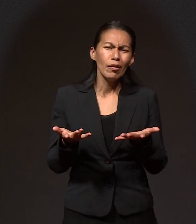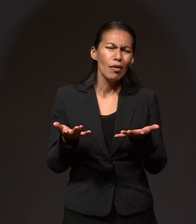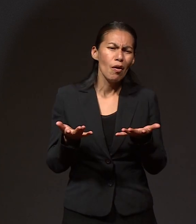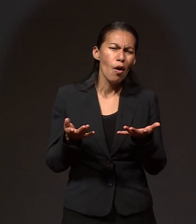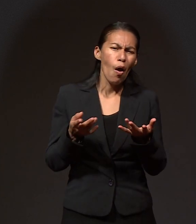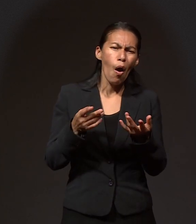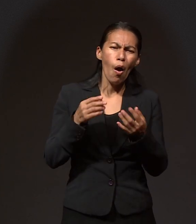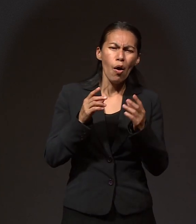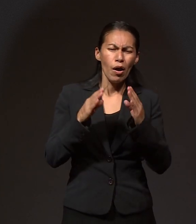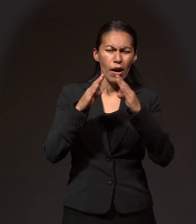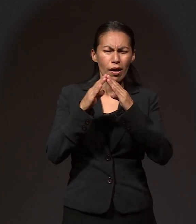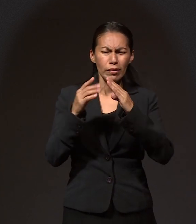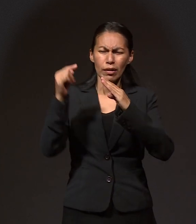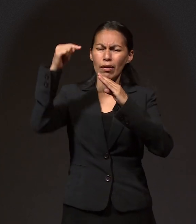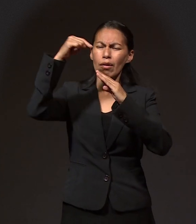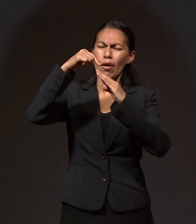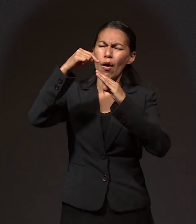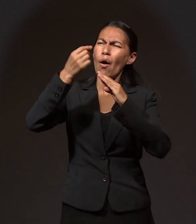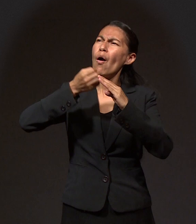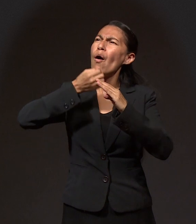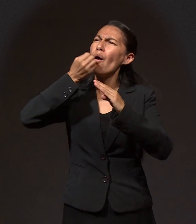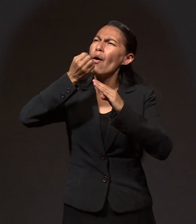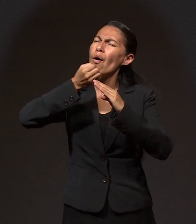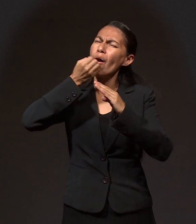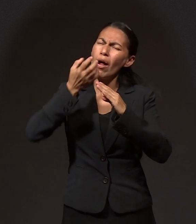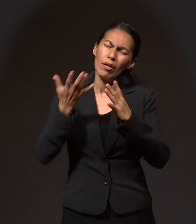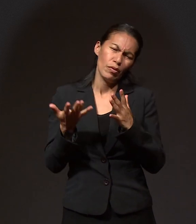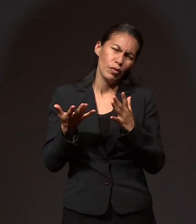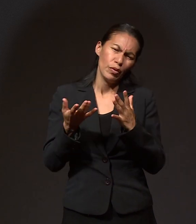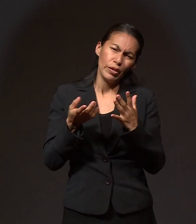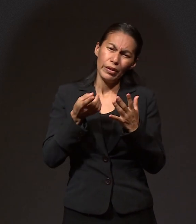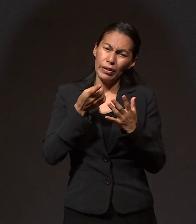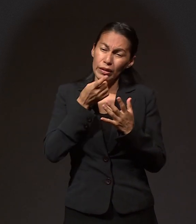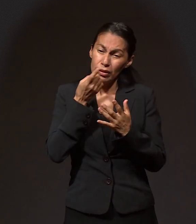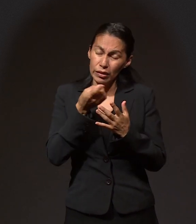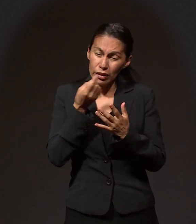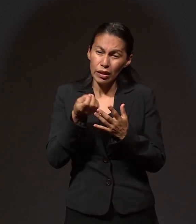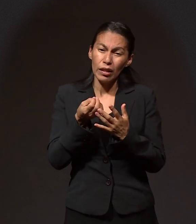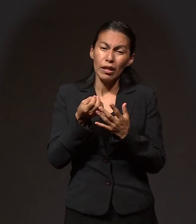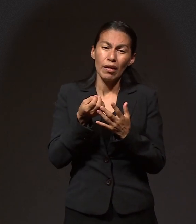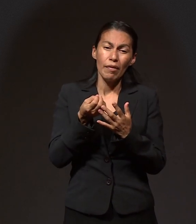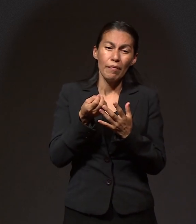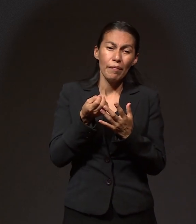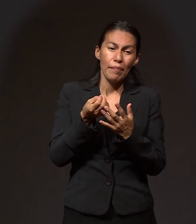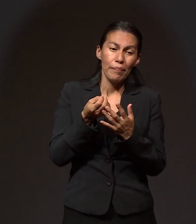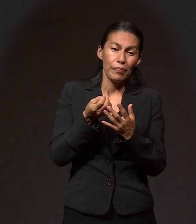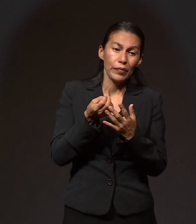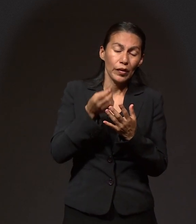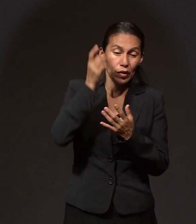azotea. Mientras, por el otro lado, Dios está hablando al centurión